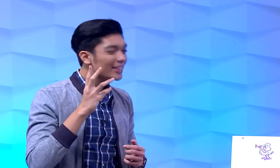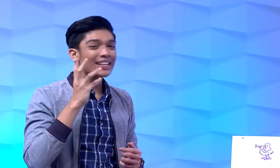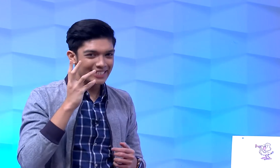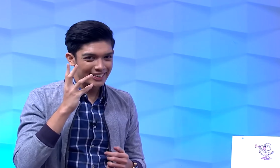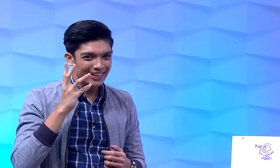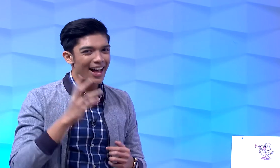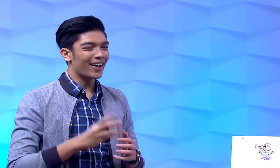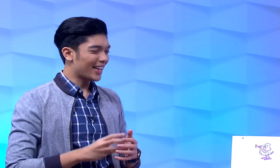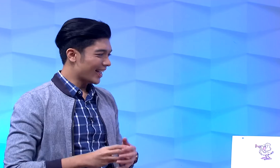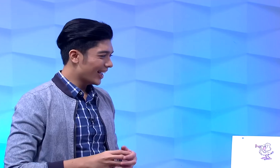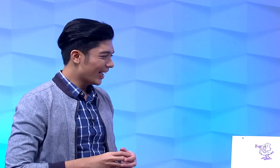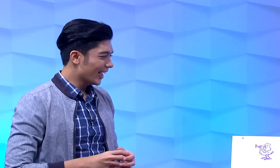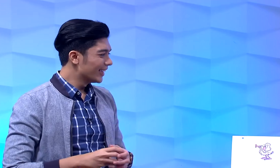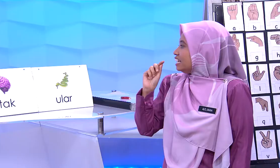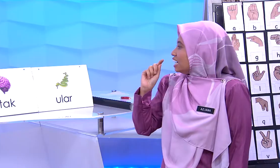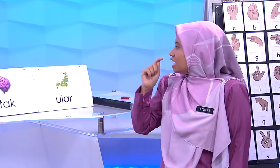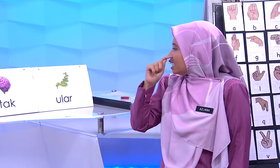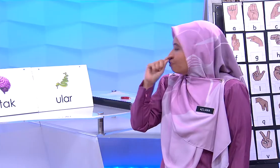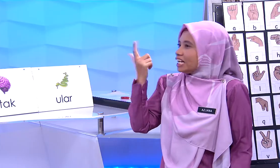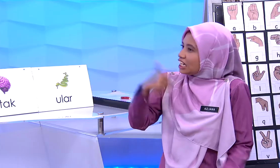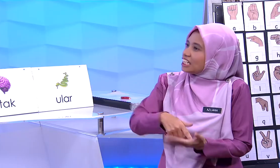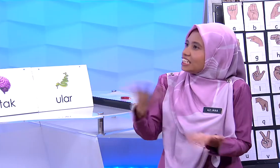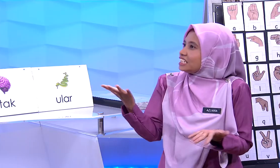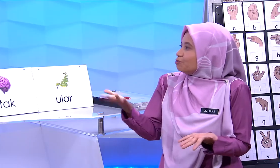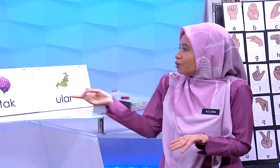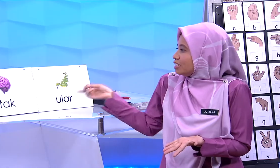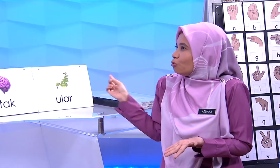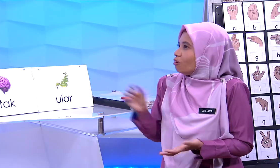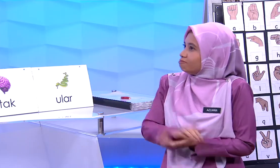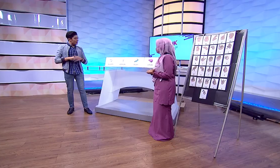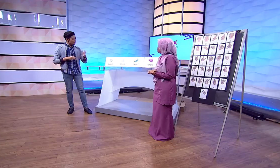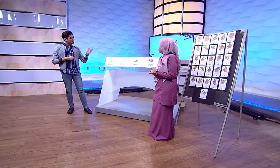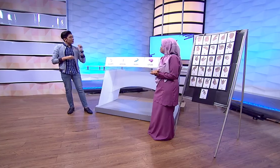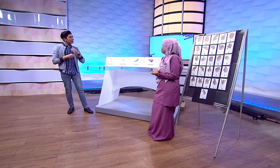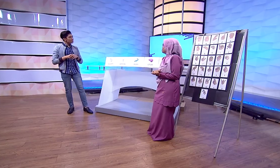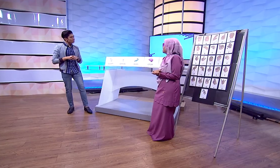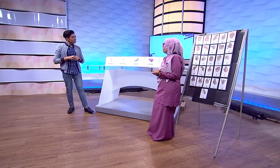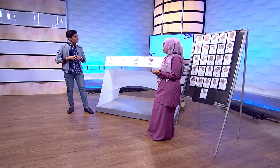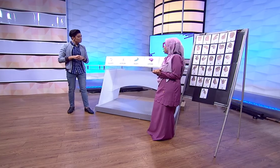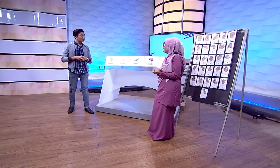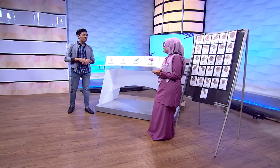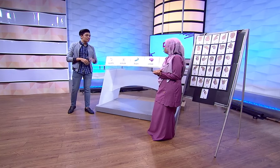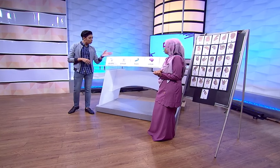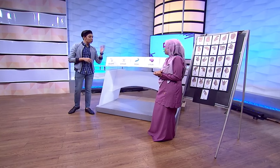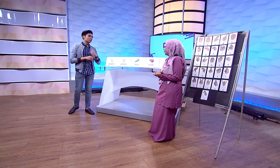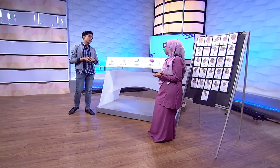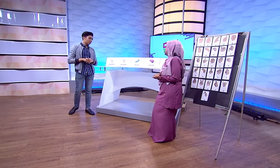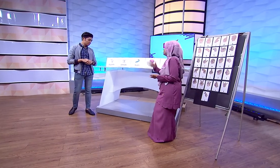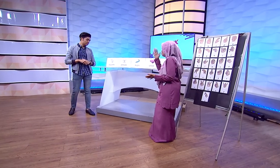nasi Oke tadi apalagi nyatanya sombong Oke kita